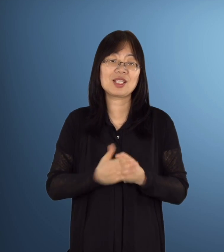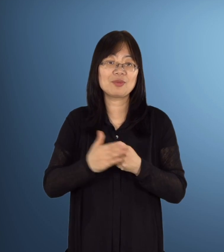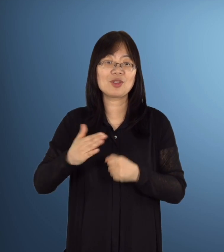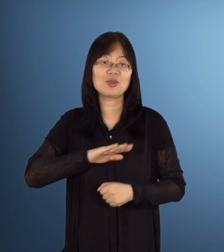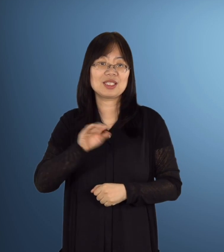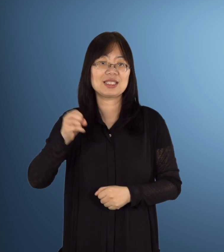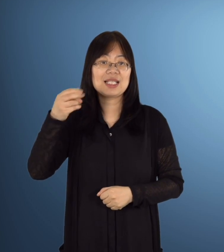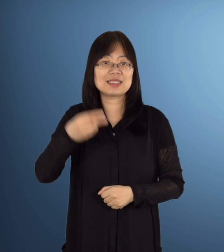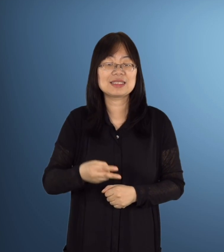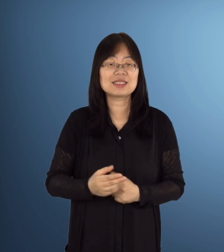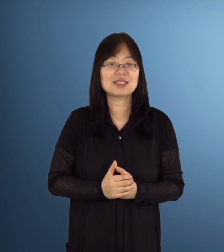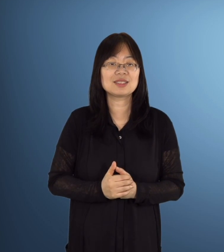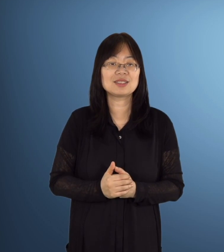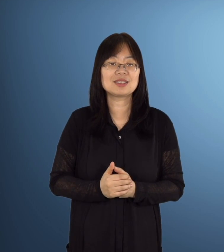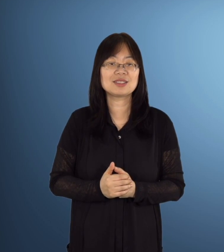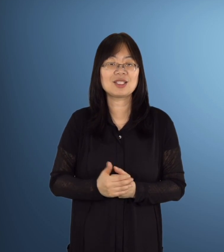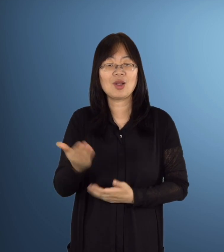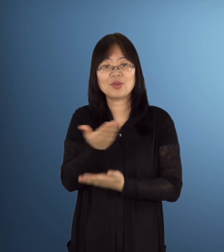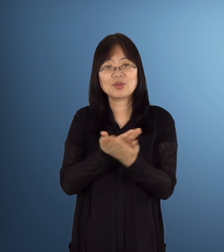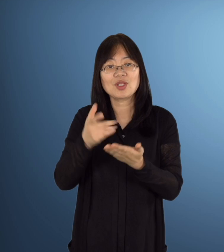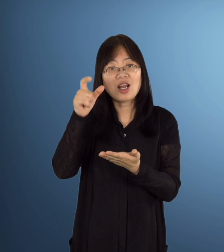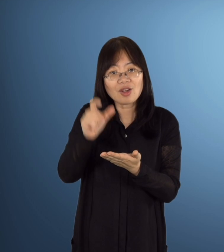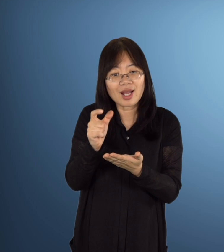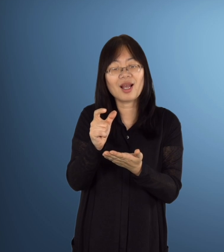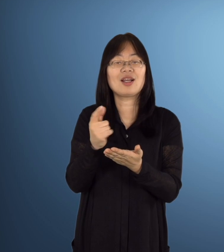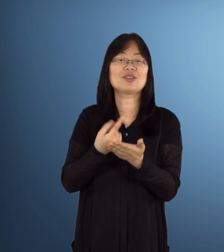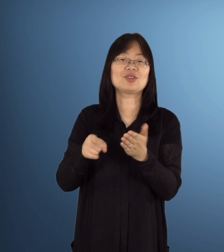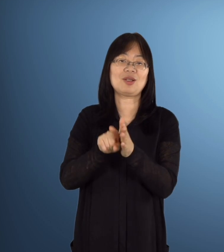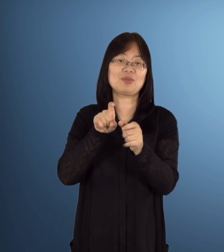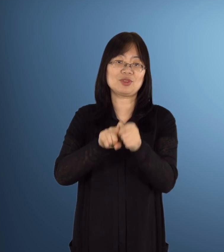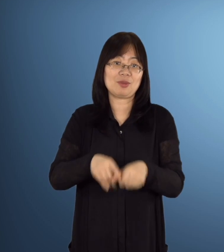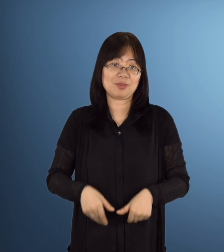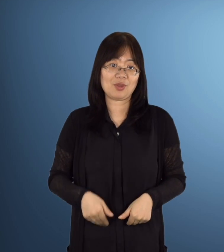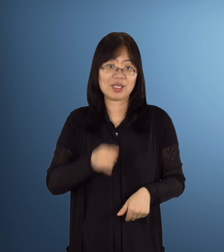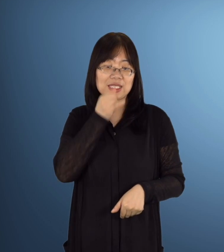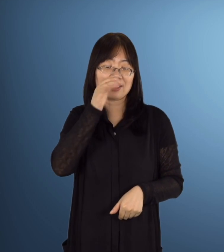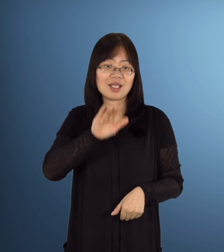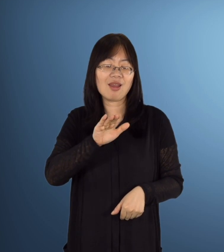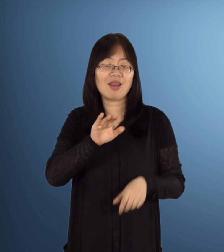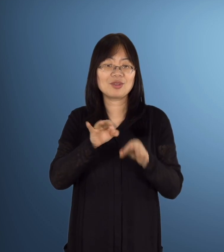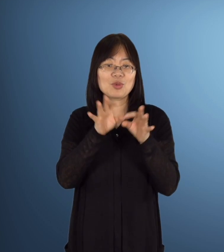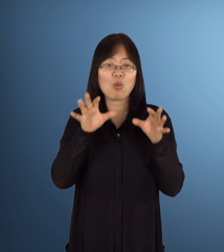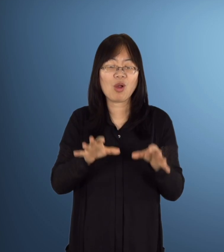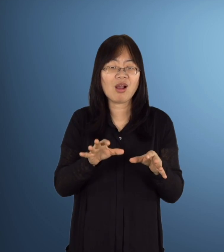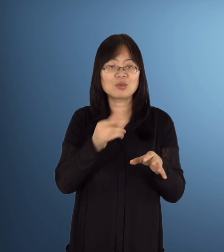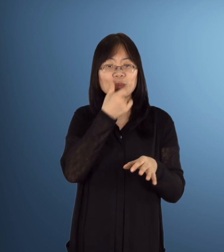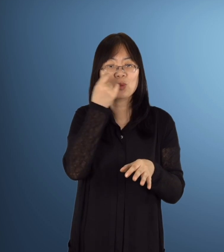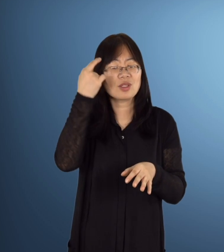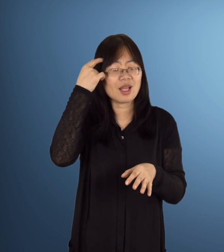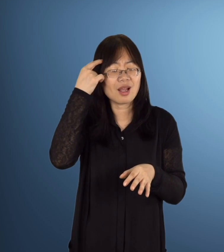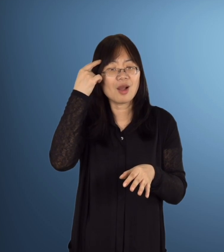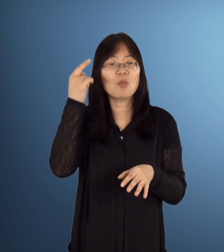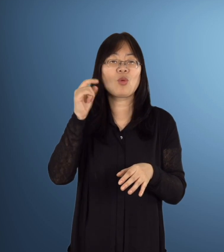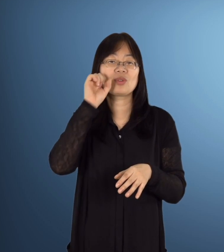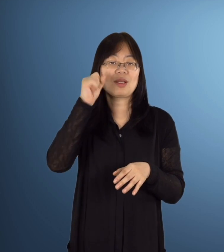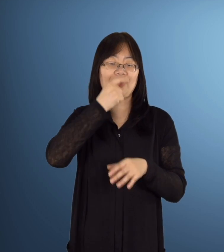우리는 다시 이 교제를 강화시켜야 되는데 그동안 소홀히 여겨졌던 새벽